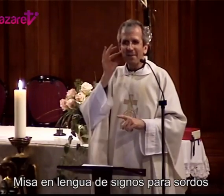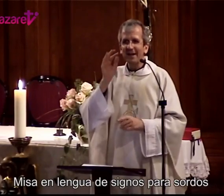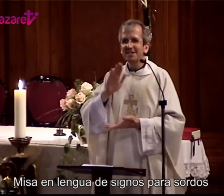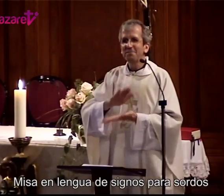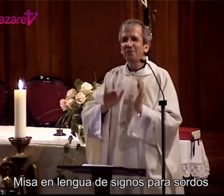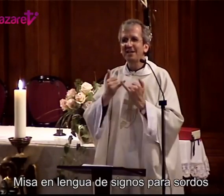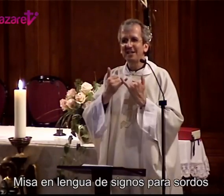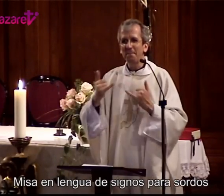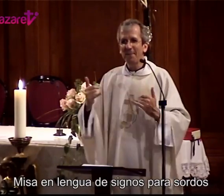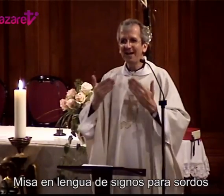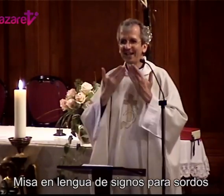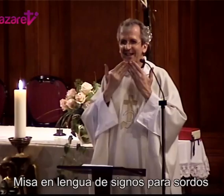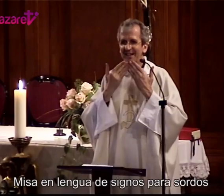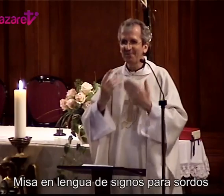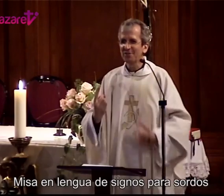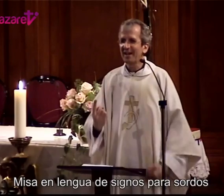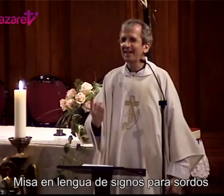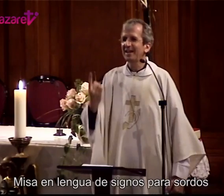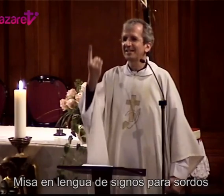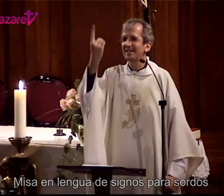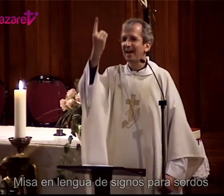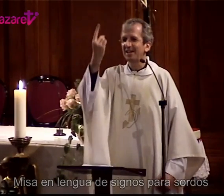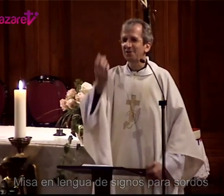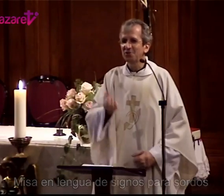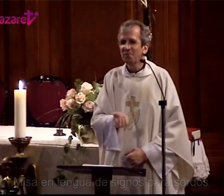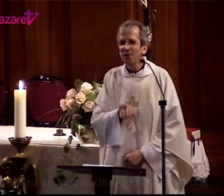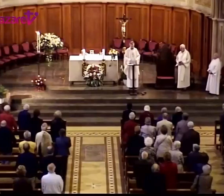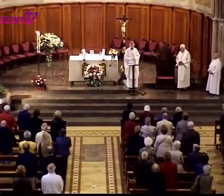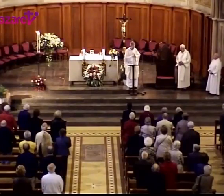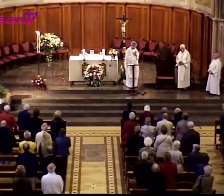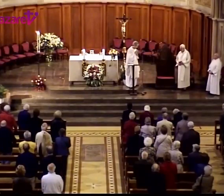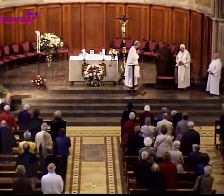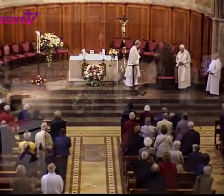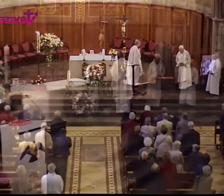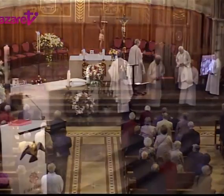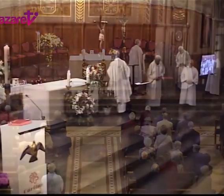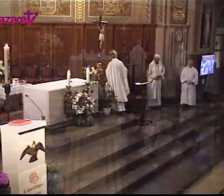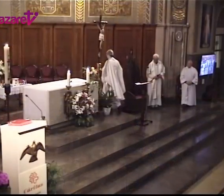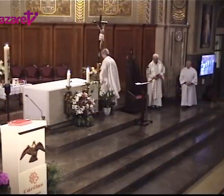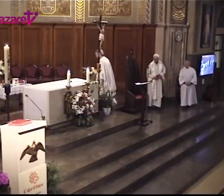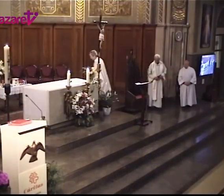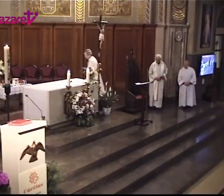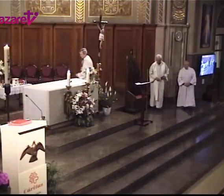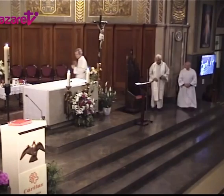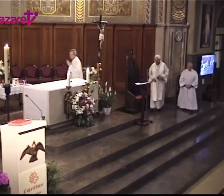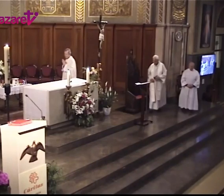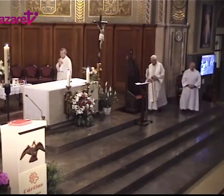hermanas, podéis ir en paz. Demos gracias a Dios. Salve, Madre, en